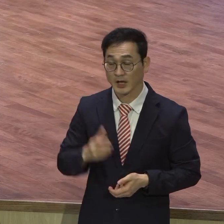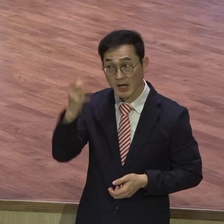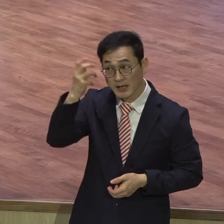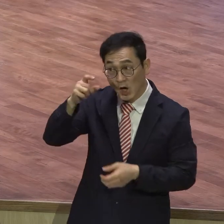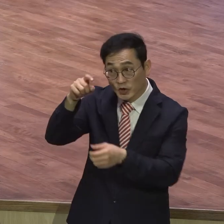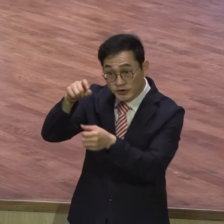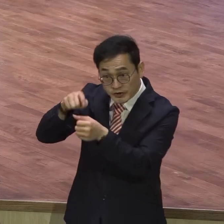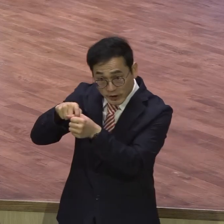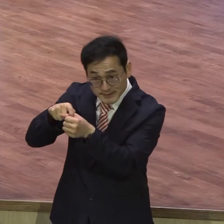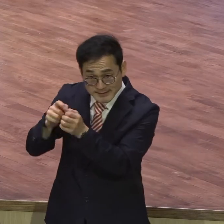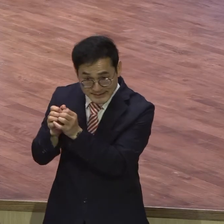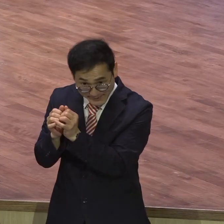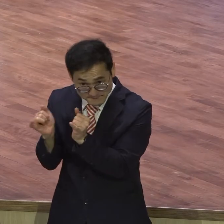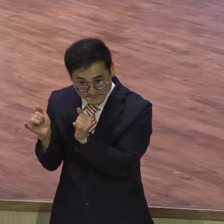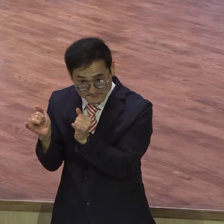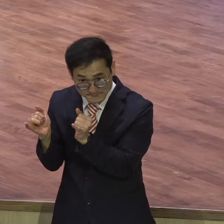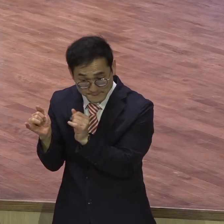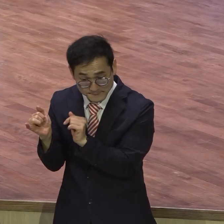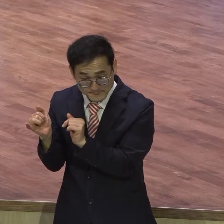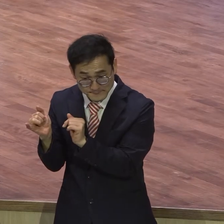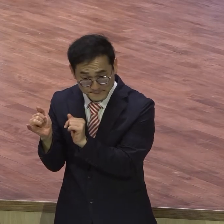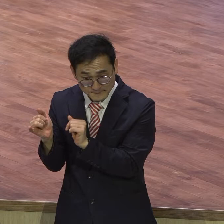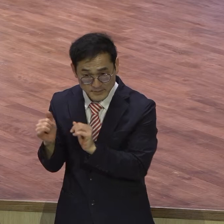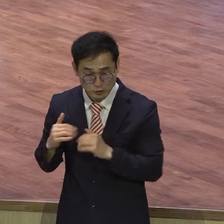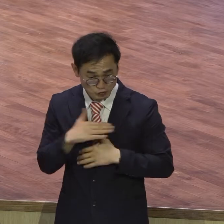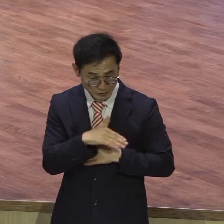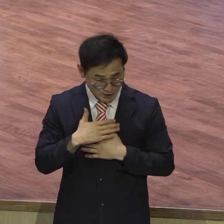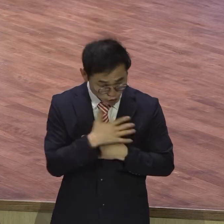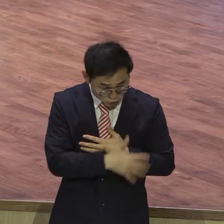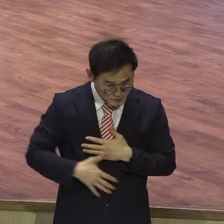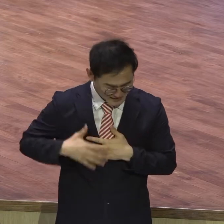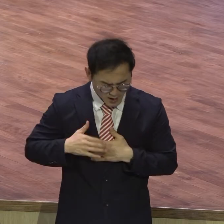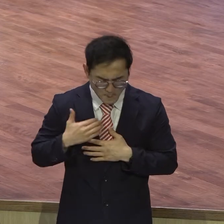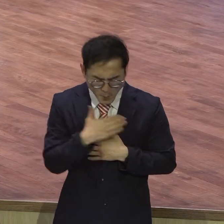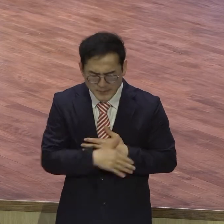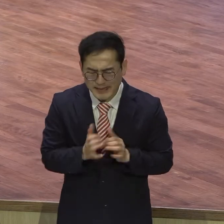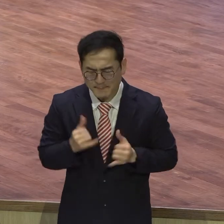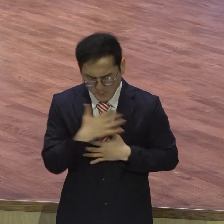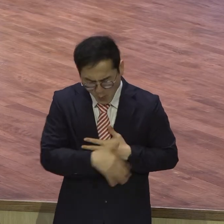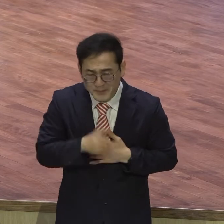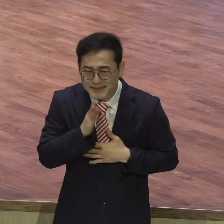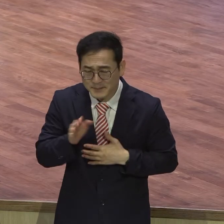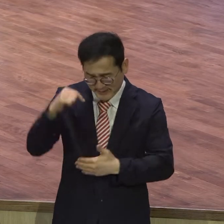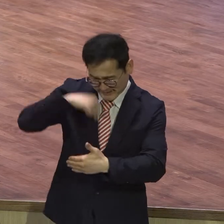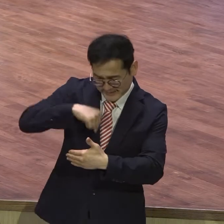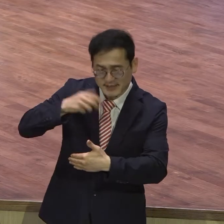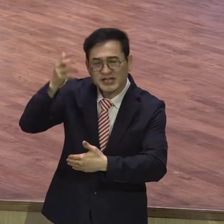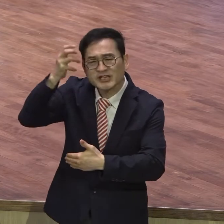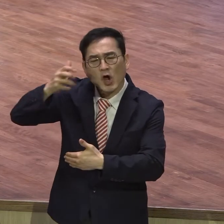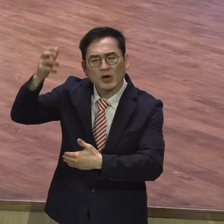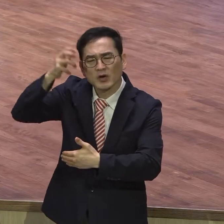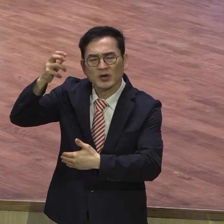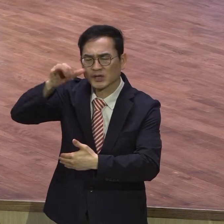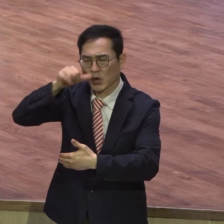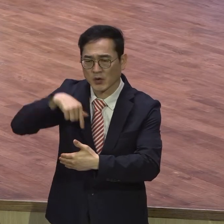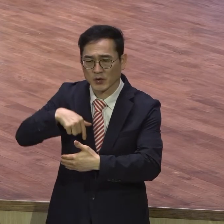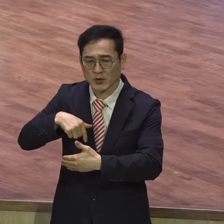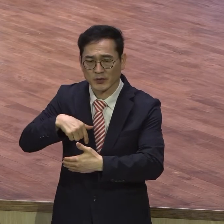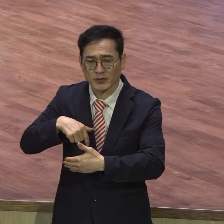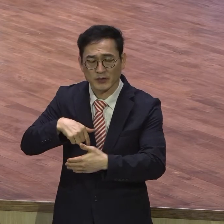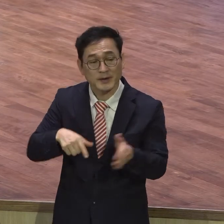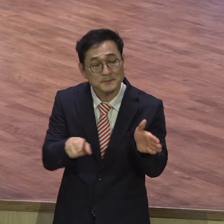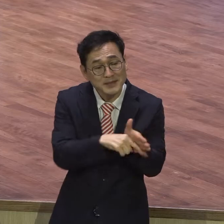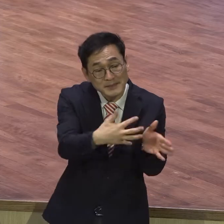영적인 사람이 우리는 육천적인 사람이 아니에요 육체를 가진 사람은 아니라고 불신자하고 다르다고요 우리는 왜